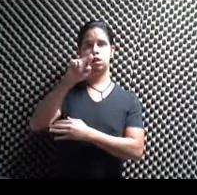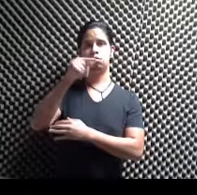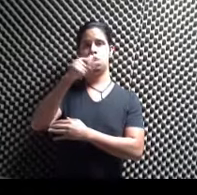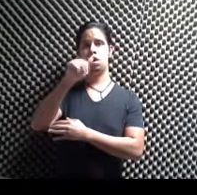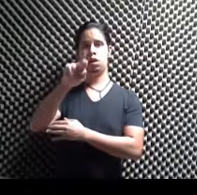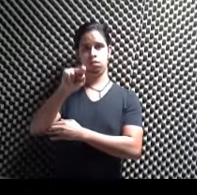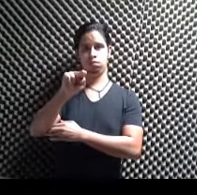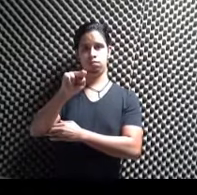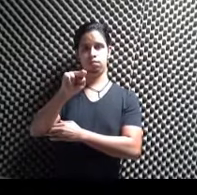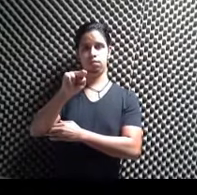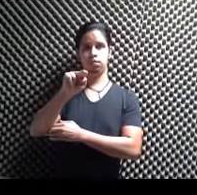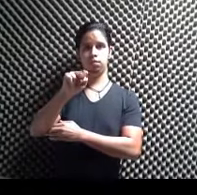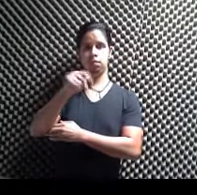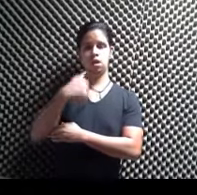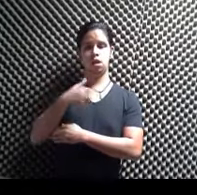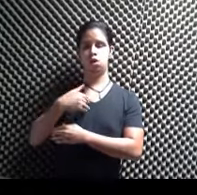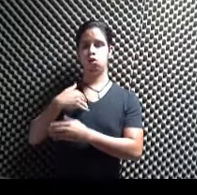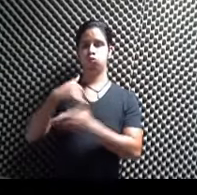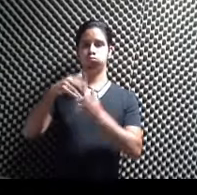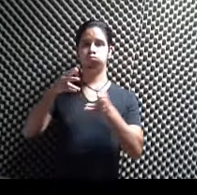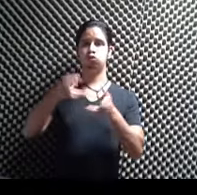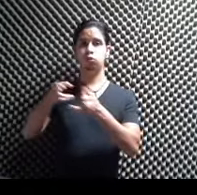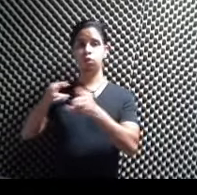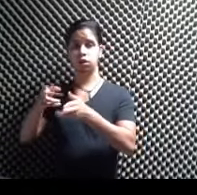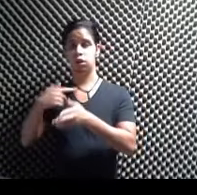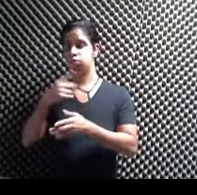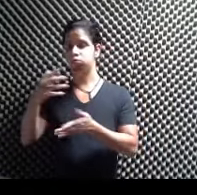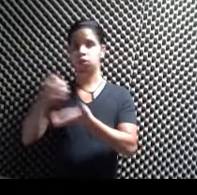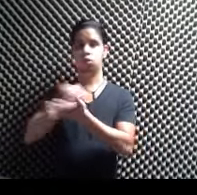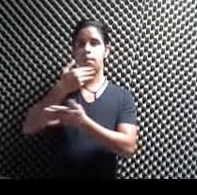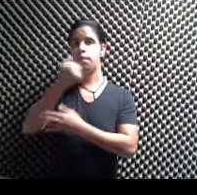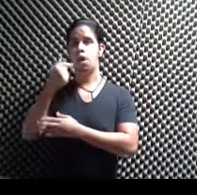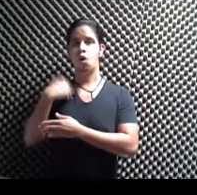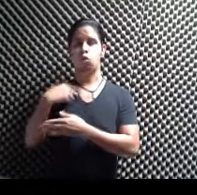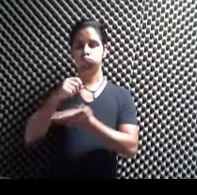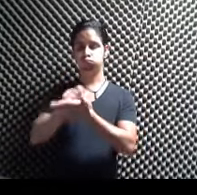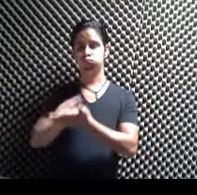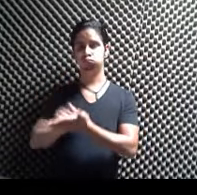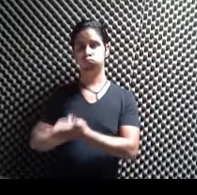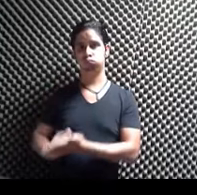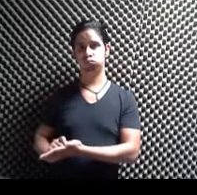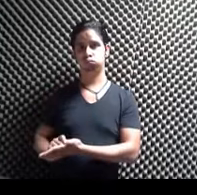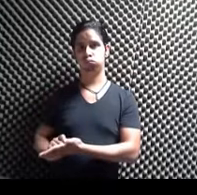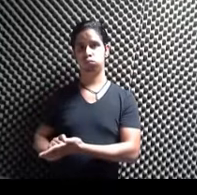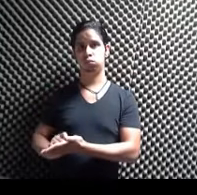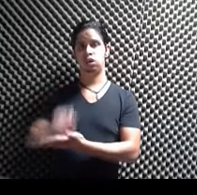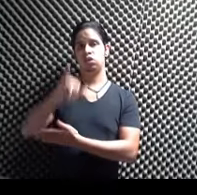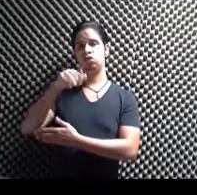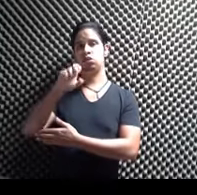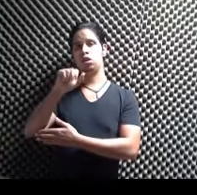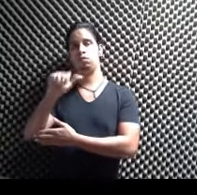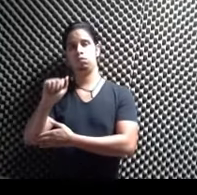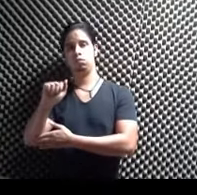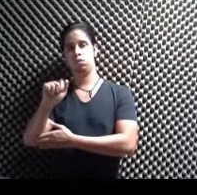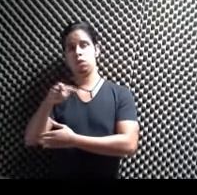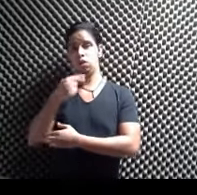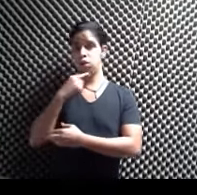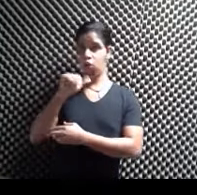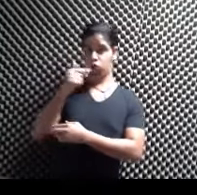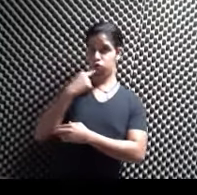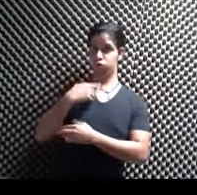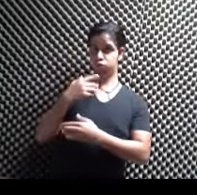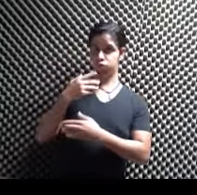cortometraje que ganó mejor guión fue Incienso, de Sharon Estela. el mejor corto nacional extranjero, ¿verdad? Que es un corto hecho por un